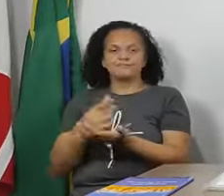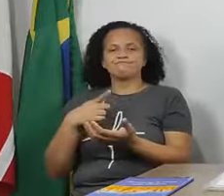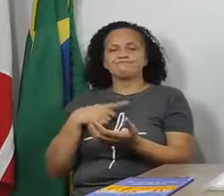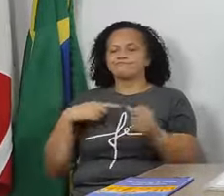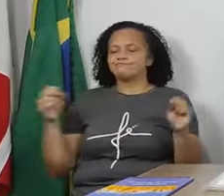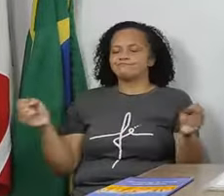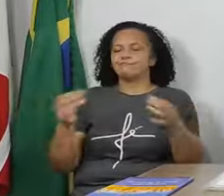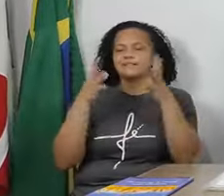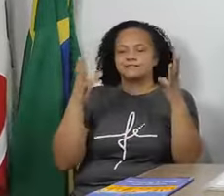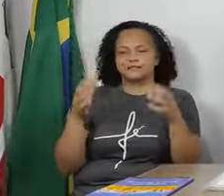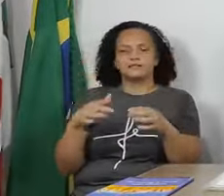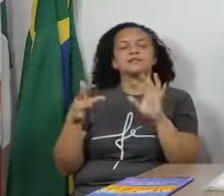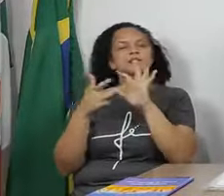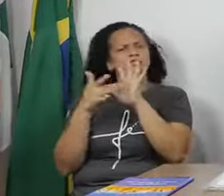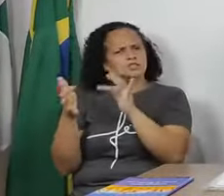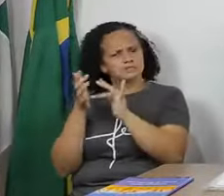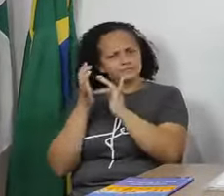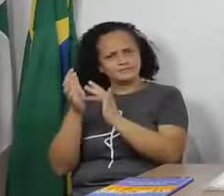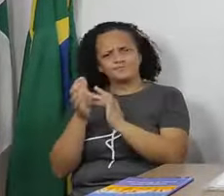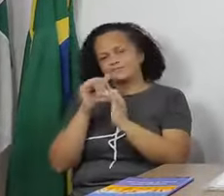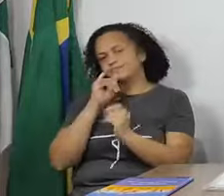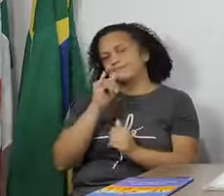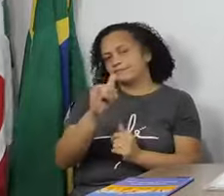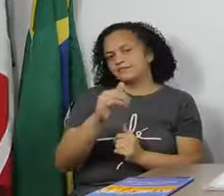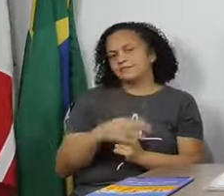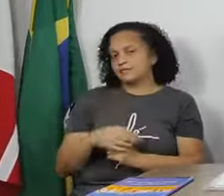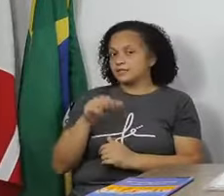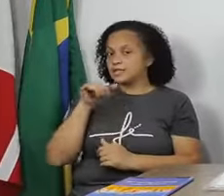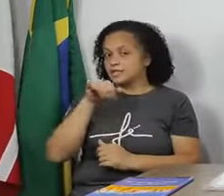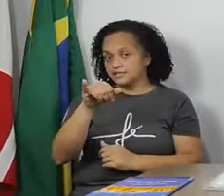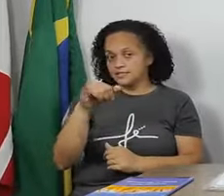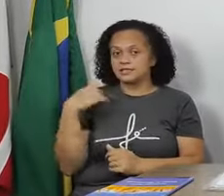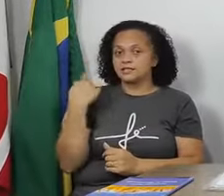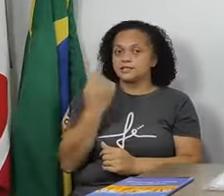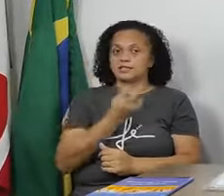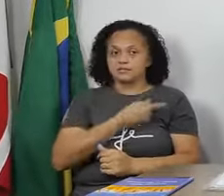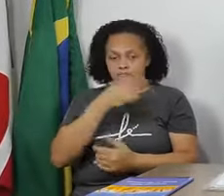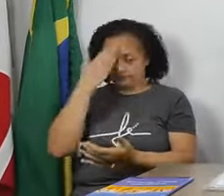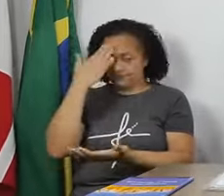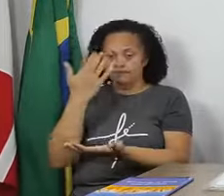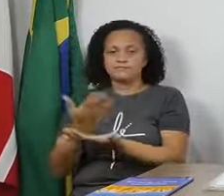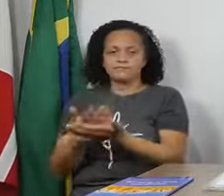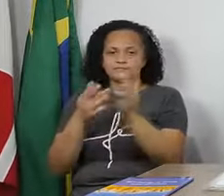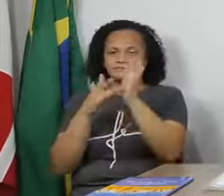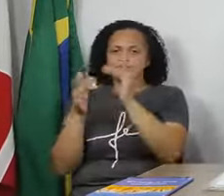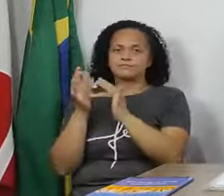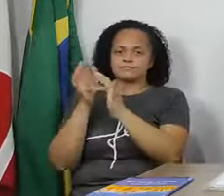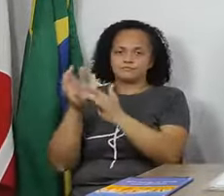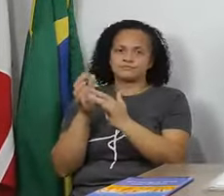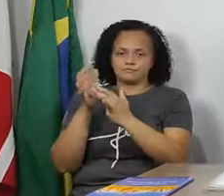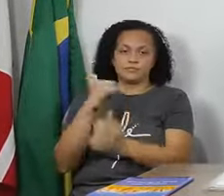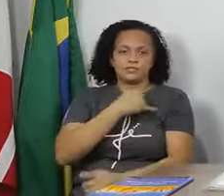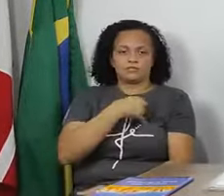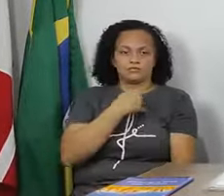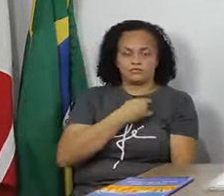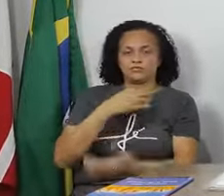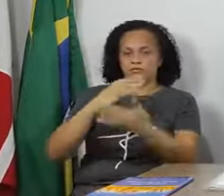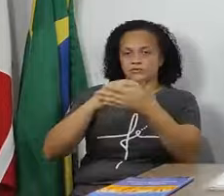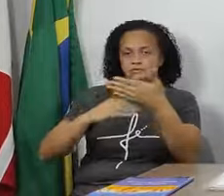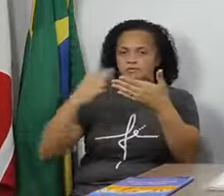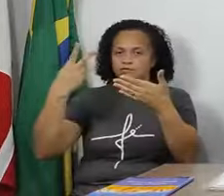diz que se nós crermos nele, João 14:12, faremos as obras que